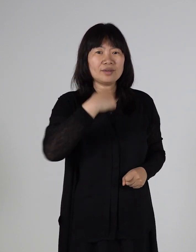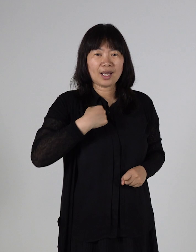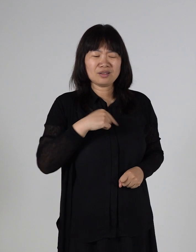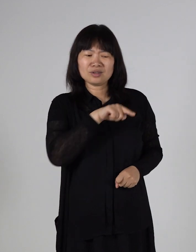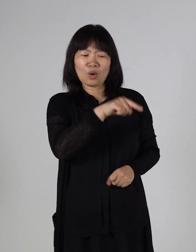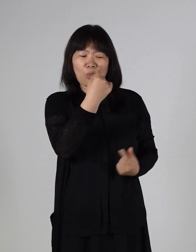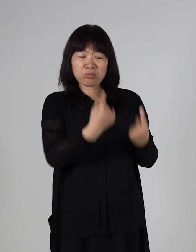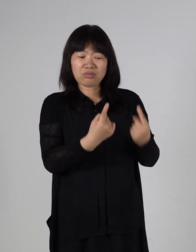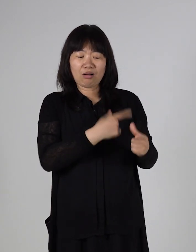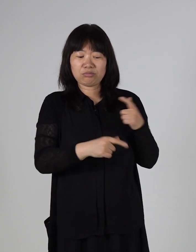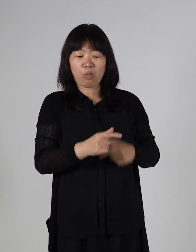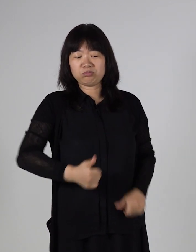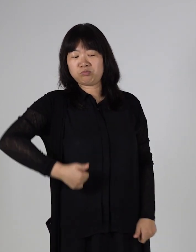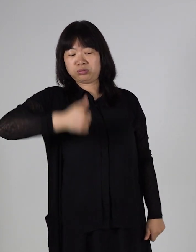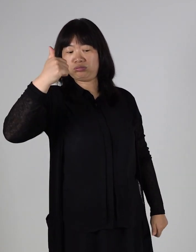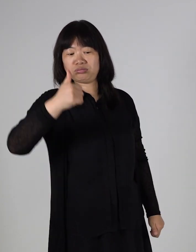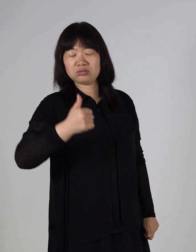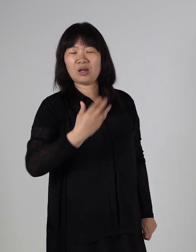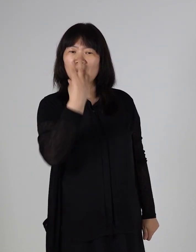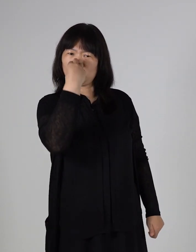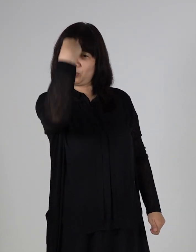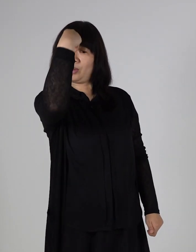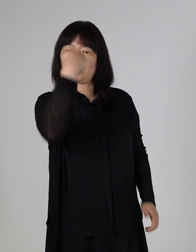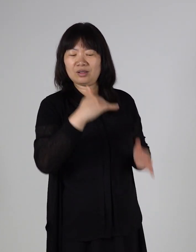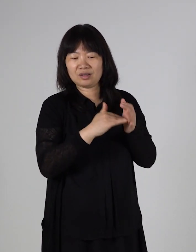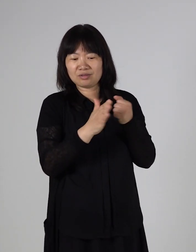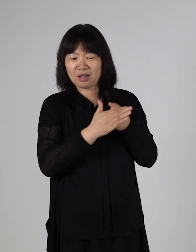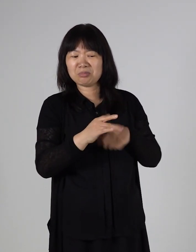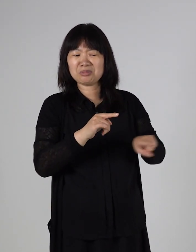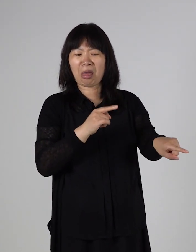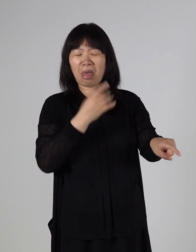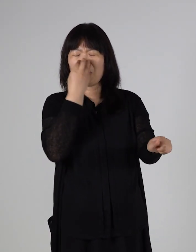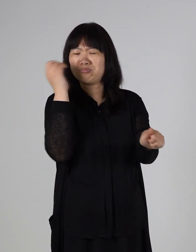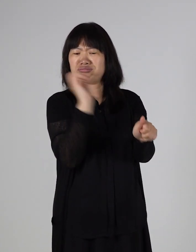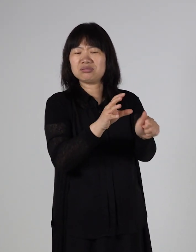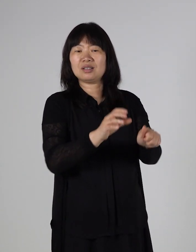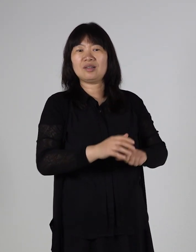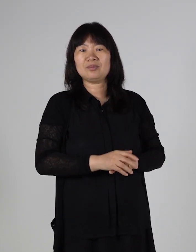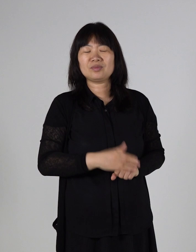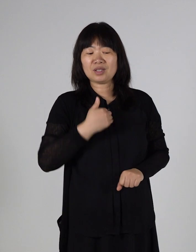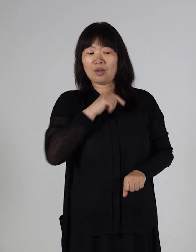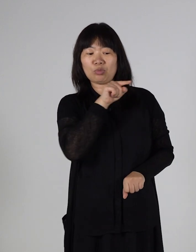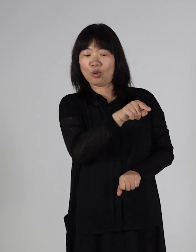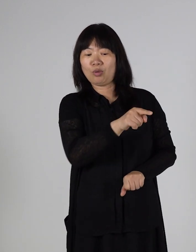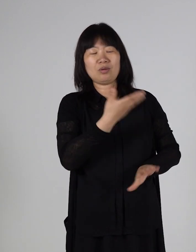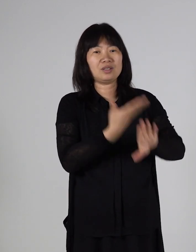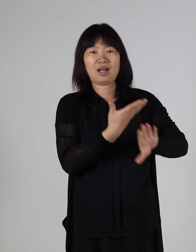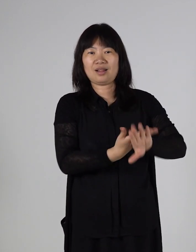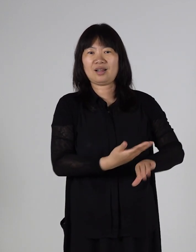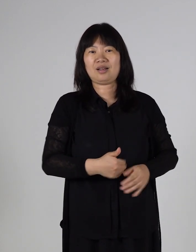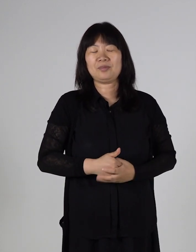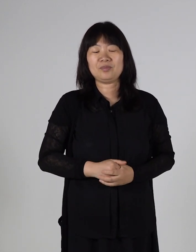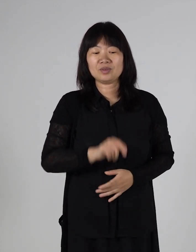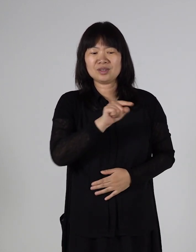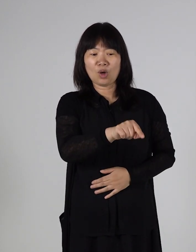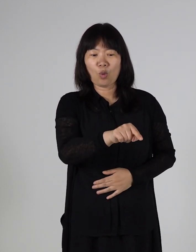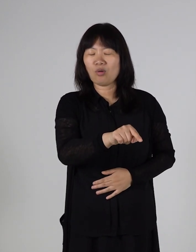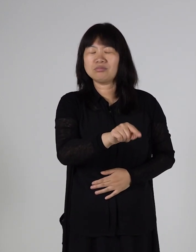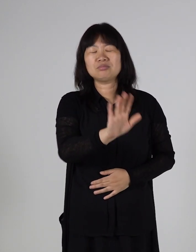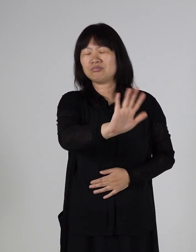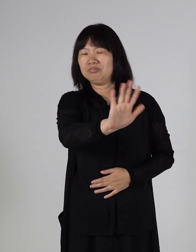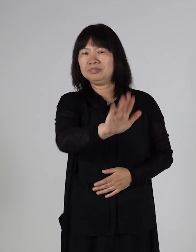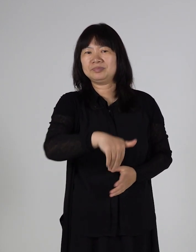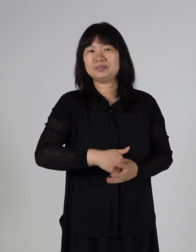적어도 너보다 낫다라는 교만 때문에 업신여기는 거예요. 난 너랑 달라. 너 같지